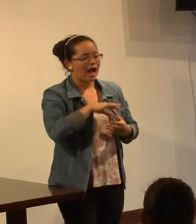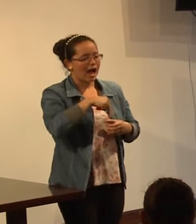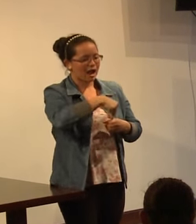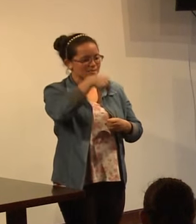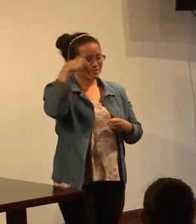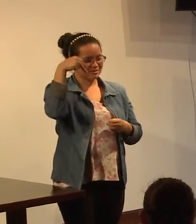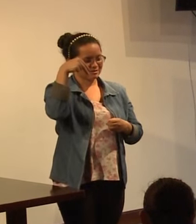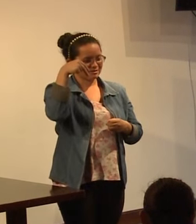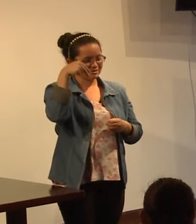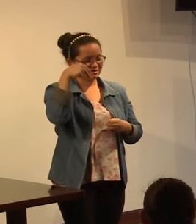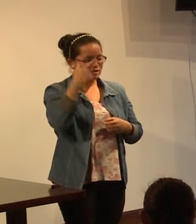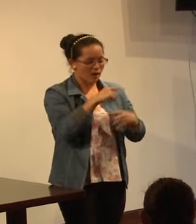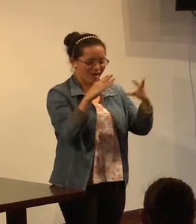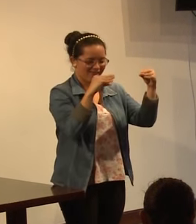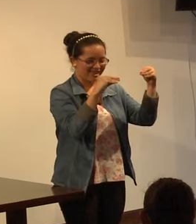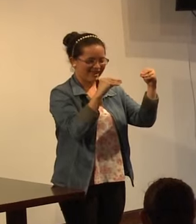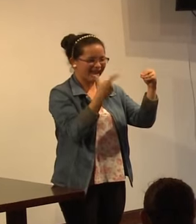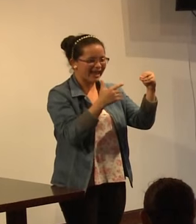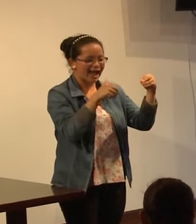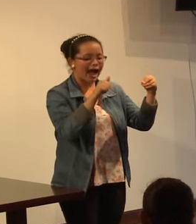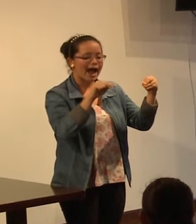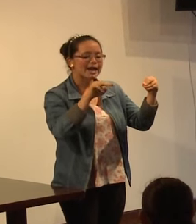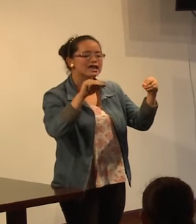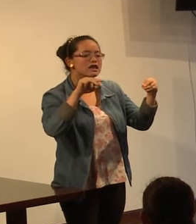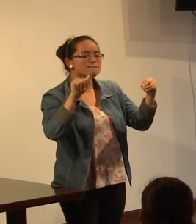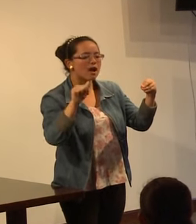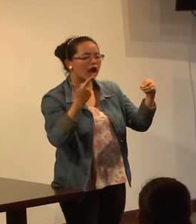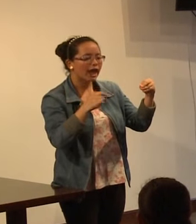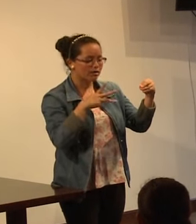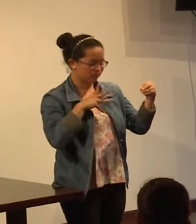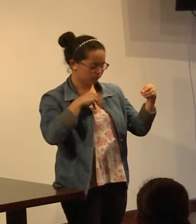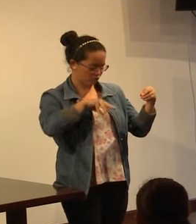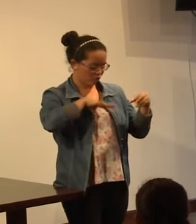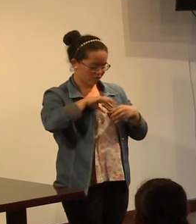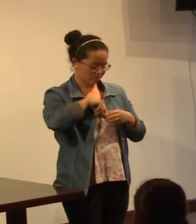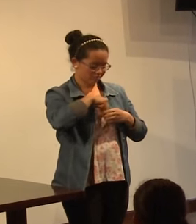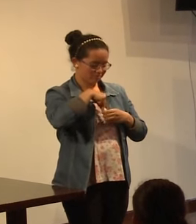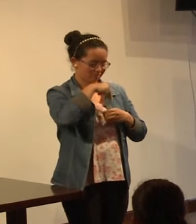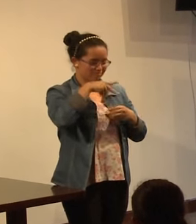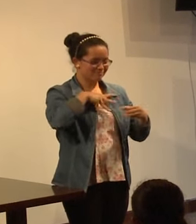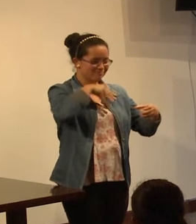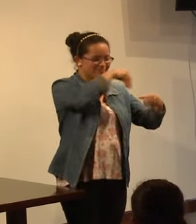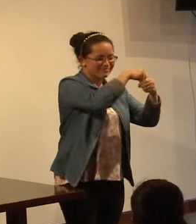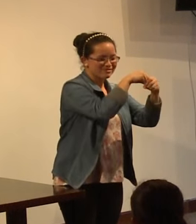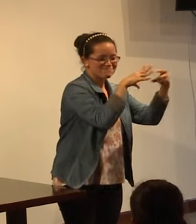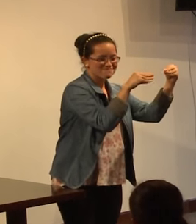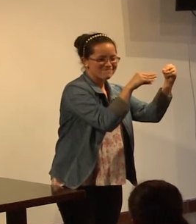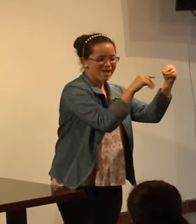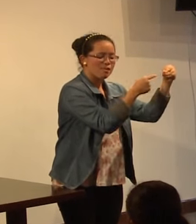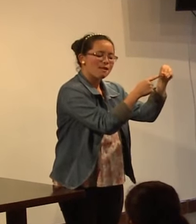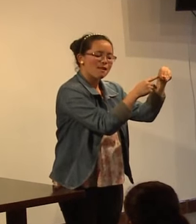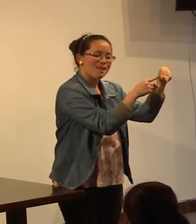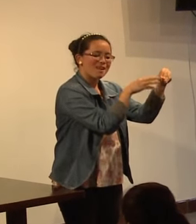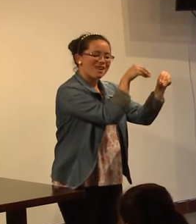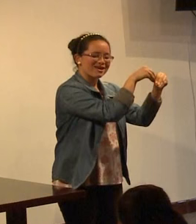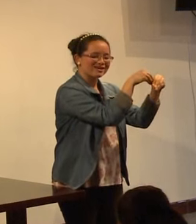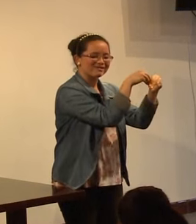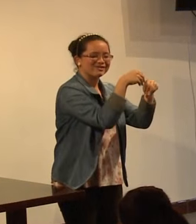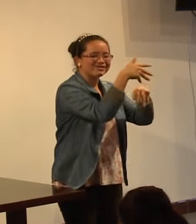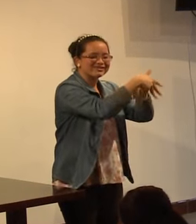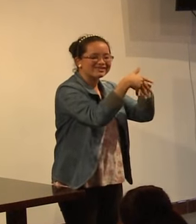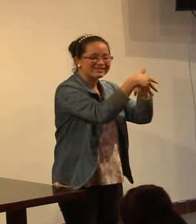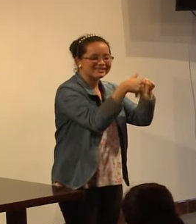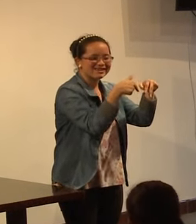uno cuando anima a un títere? Le está prestando su alma a ese muñeco que no la tiene. Y es bien bonito, si uno lo ve del sentido hasta poético, es chévere porque yo pongo la